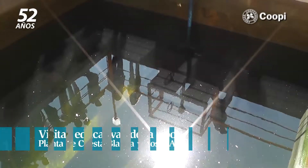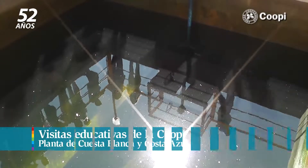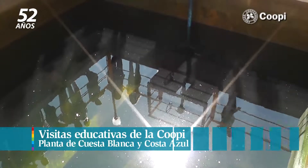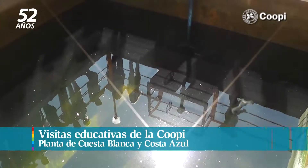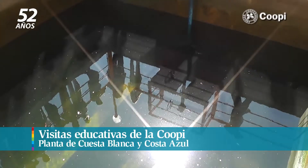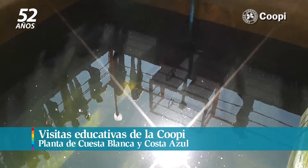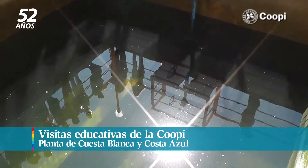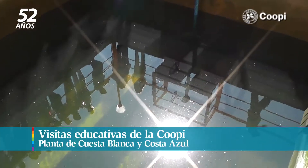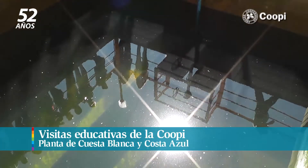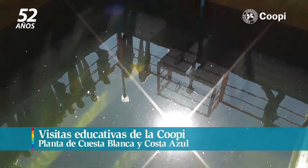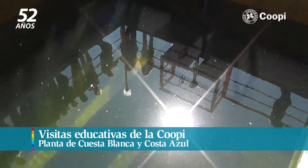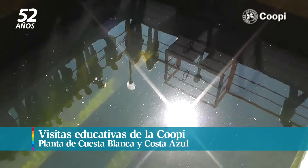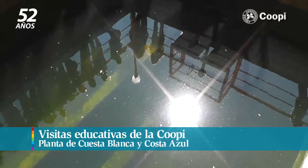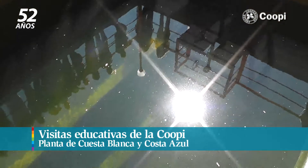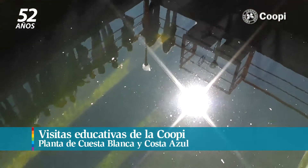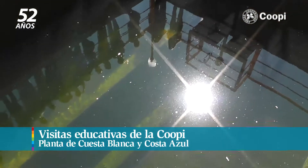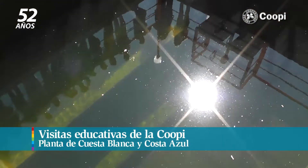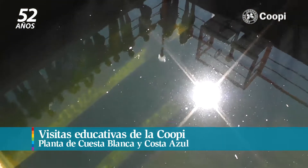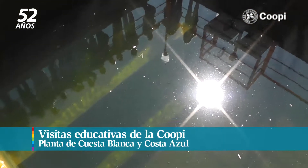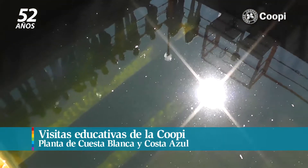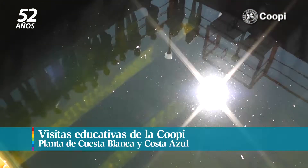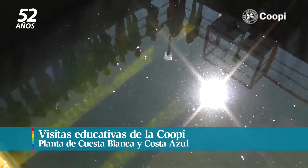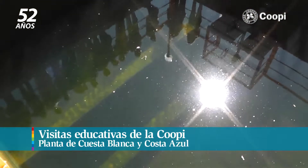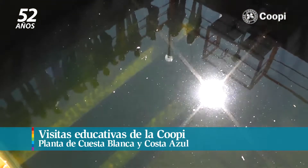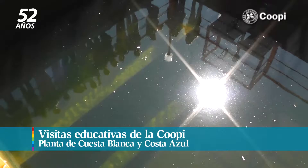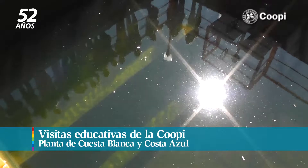Antonio nos está haciendo una demostración de cómo vamos